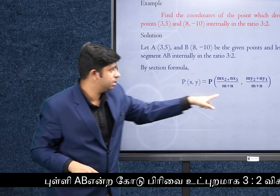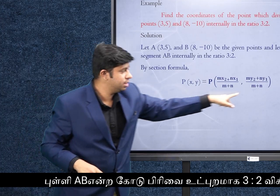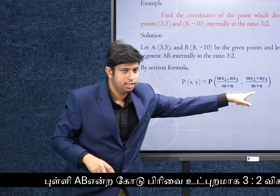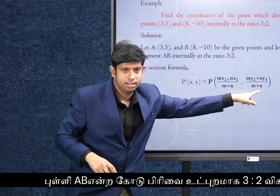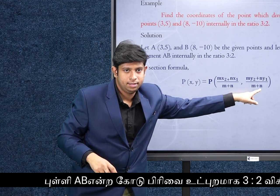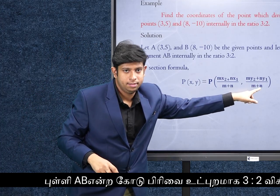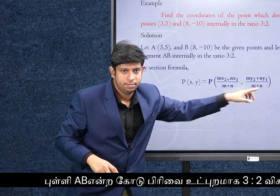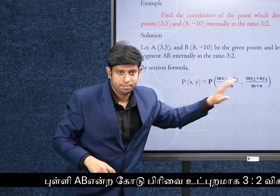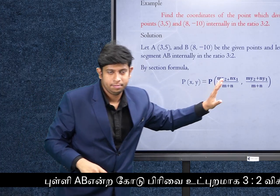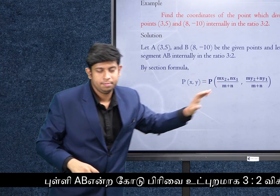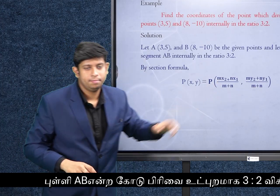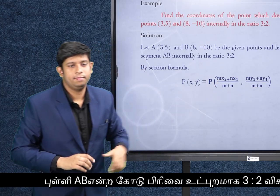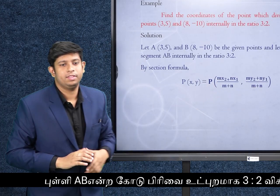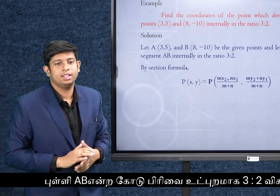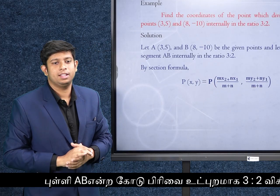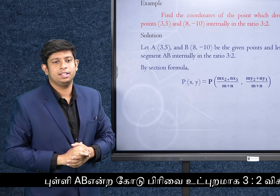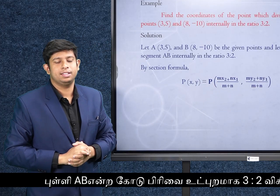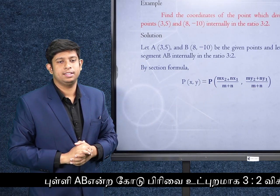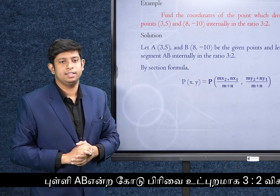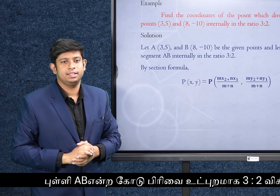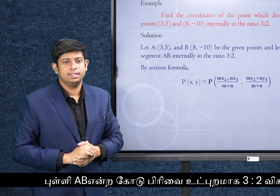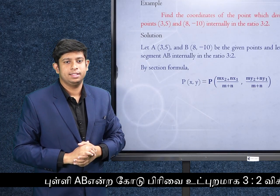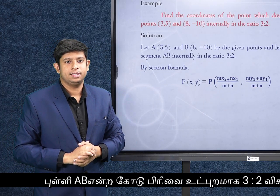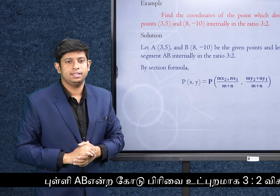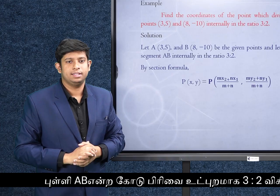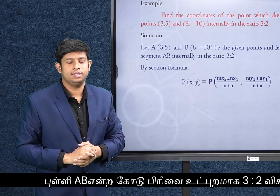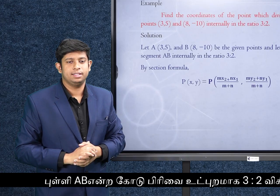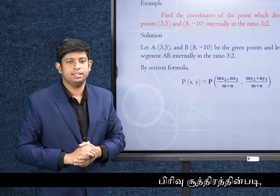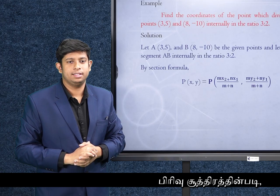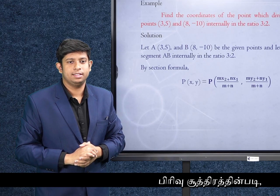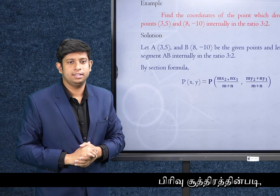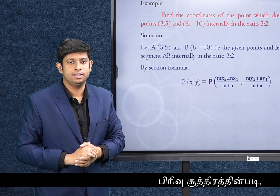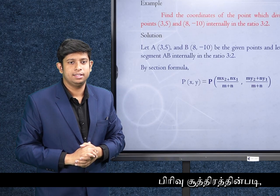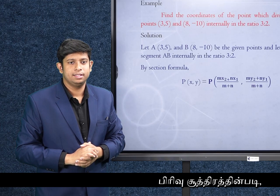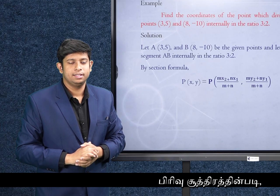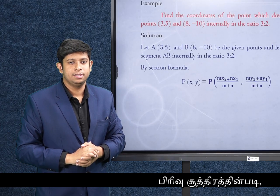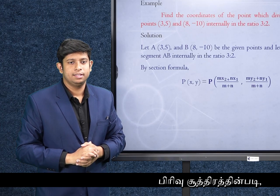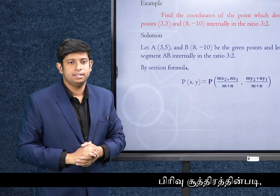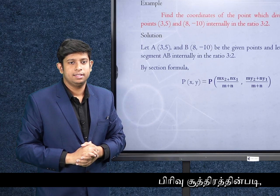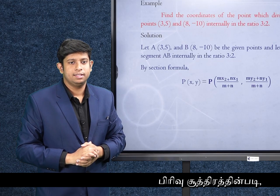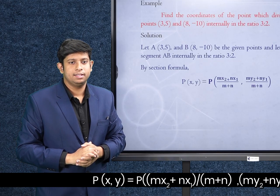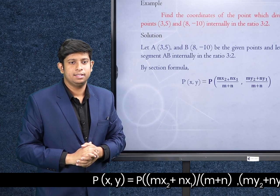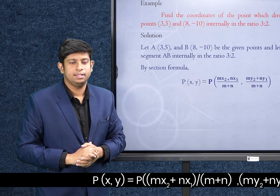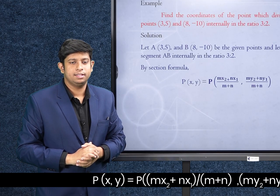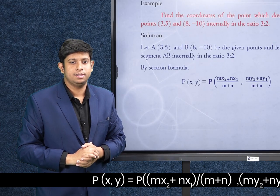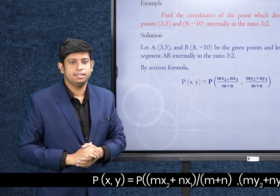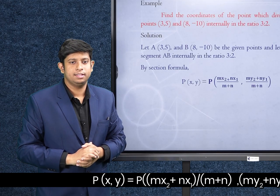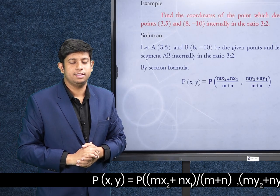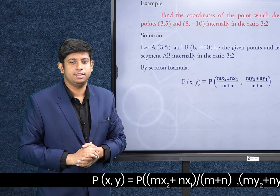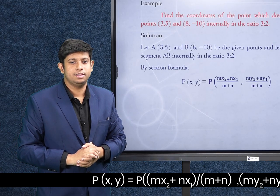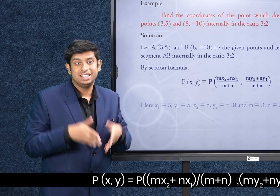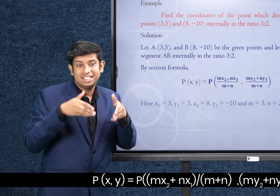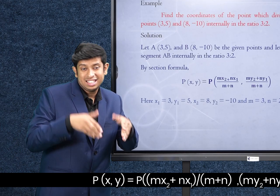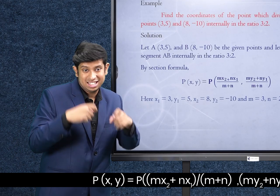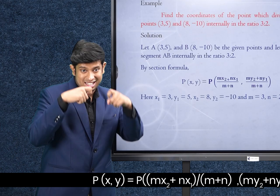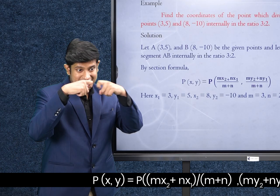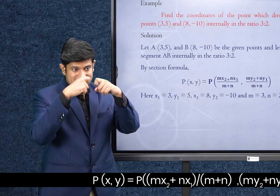3 அரைப்புள்ளி 2 விகிதத்தில் பிரிக்கட்டும். பிரிவு சூத்திரத்தின்படி பி எக்ஸ் ஒய் ஈடு